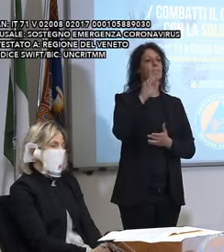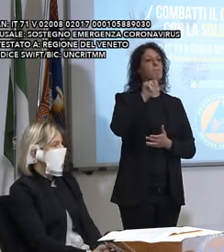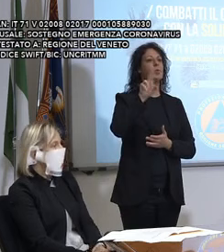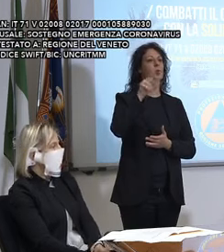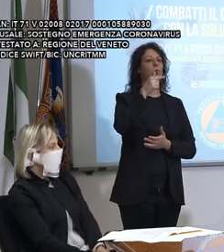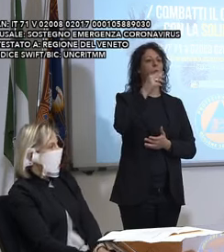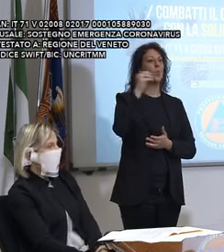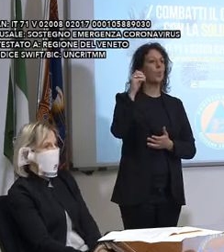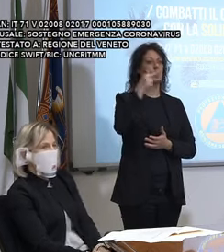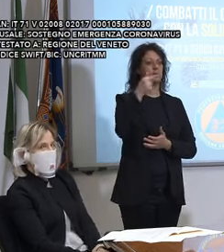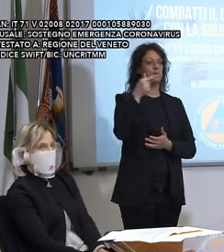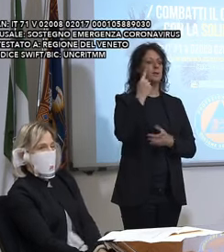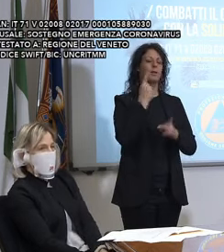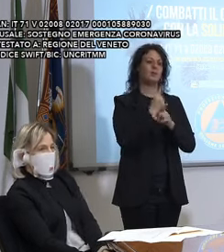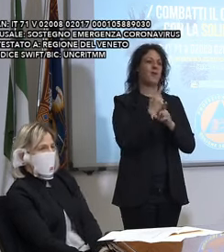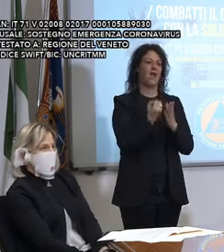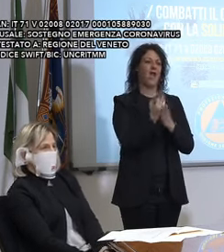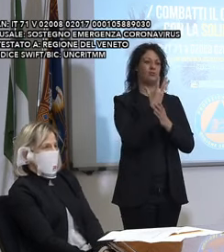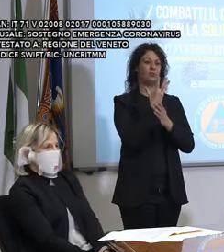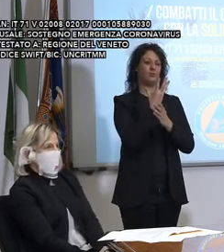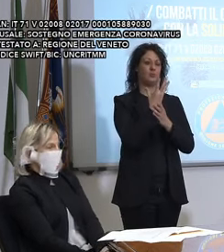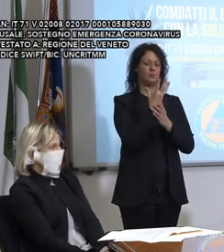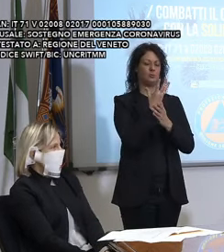e quindi vengono tracciate,